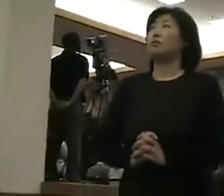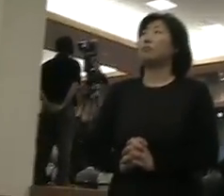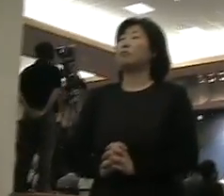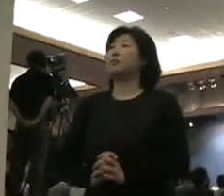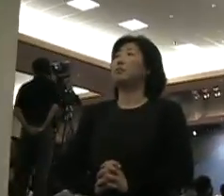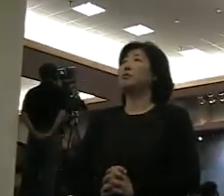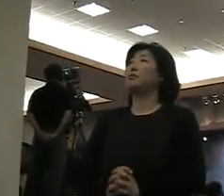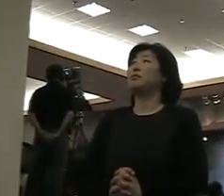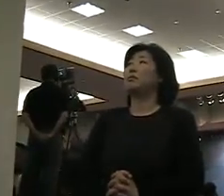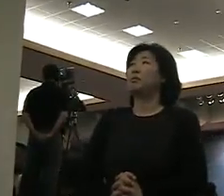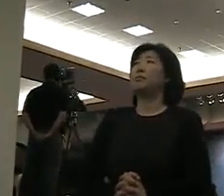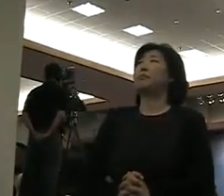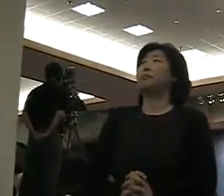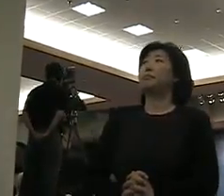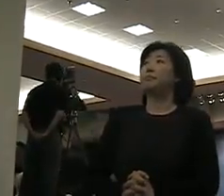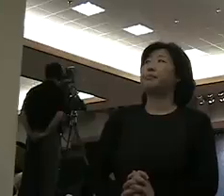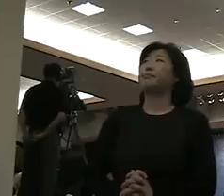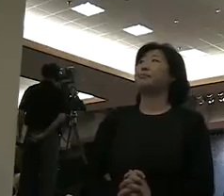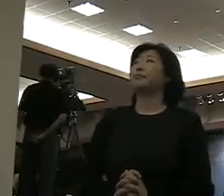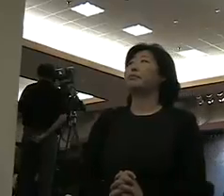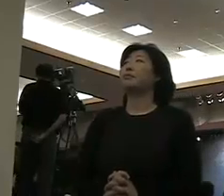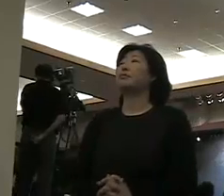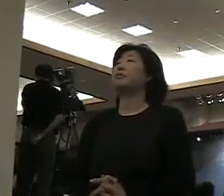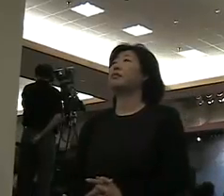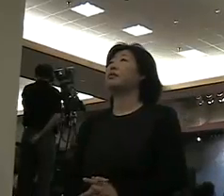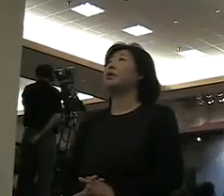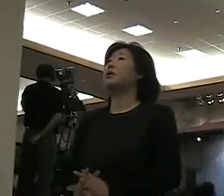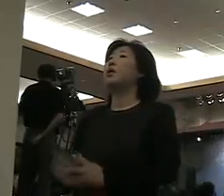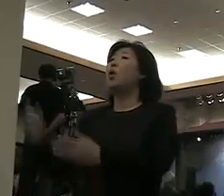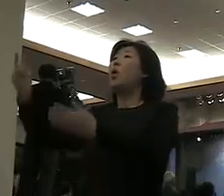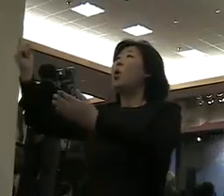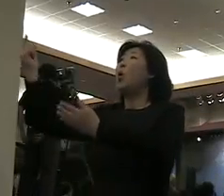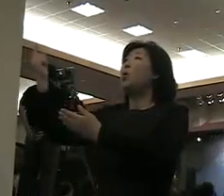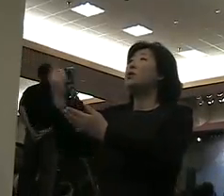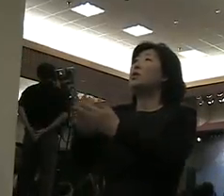오소서 진리의 성령님,